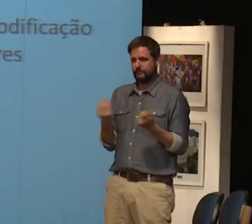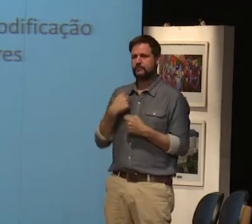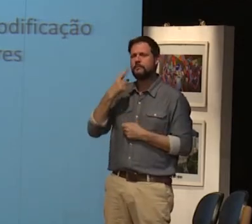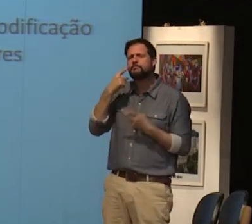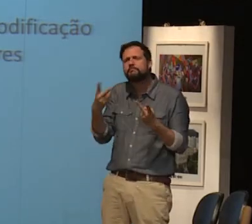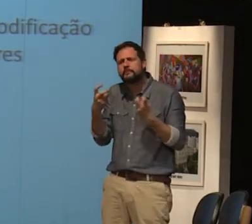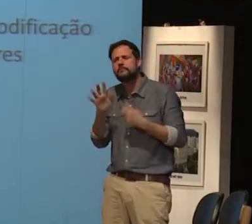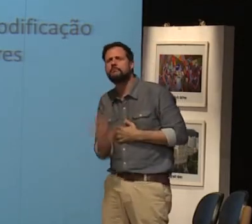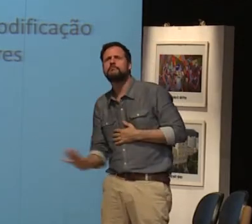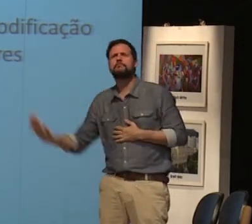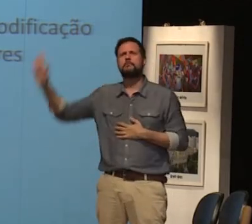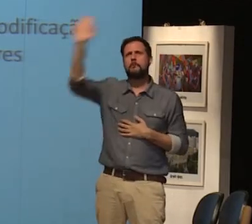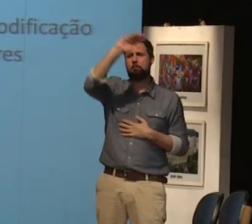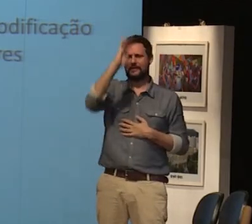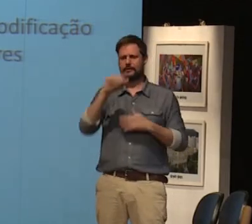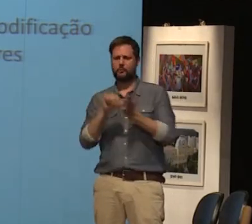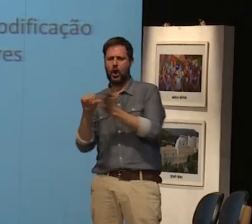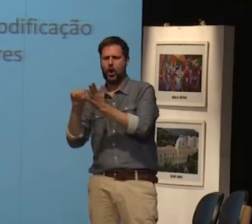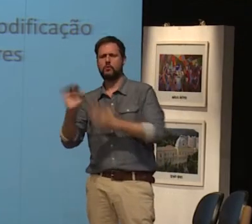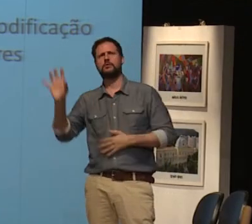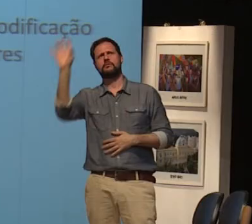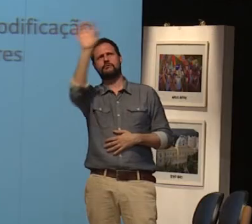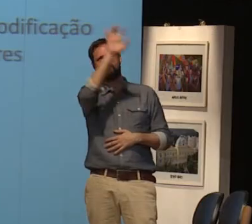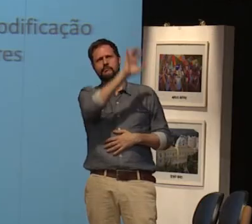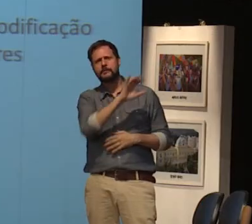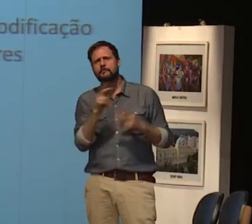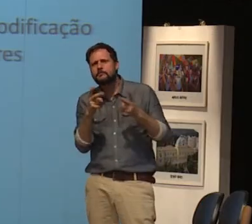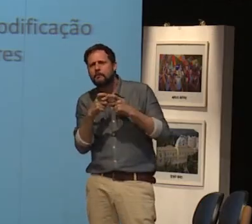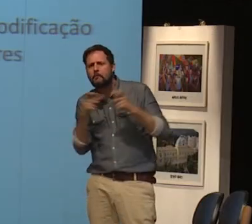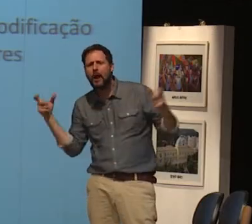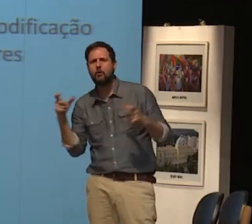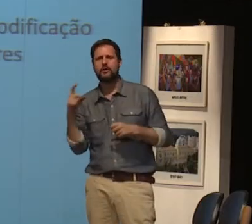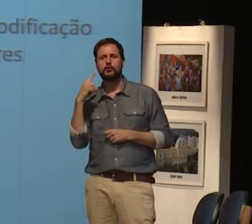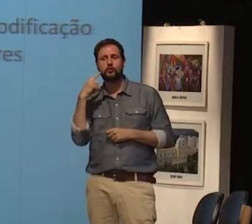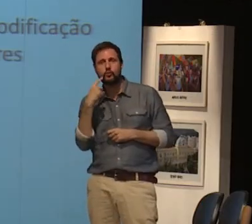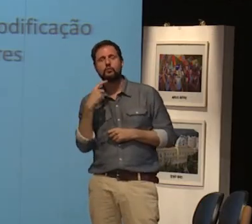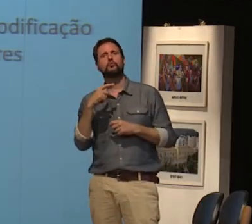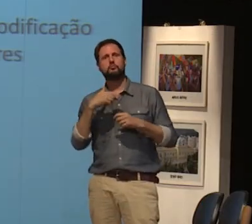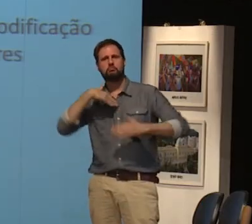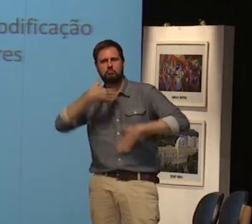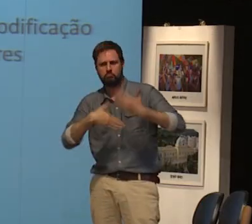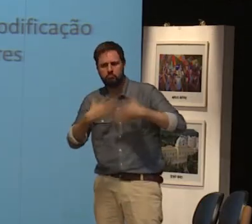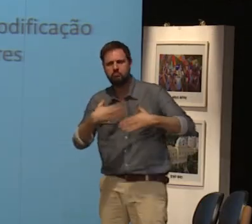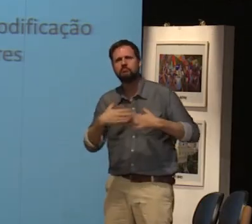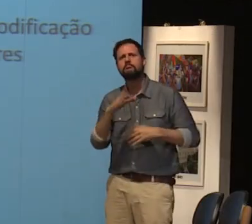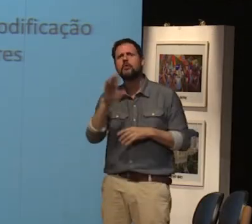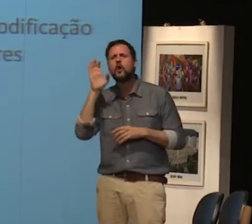Então, eu vejo e percebo como no Brasil, nos polos, eu percebo como a maioria dos surdos eles